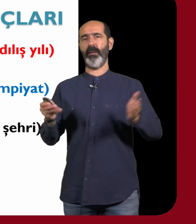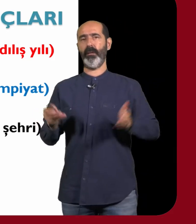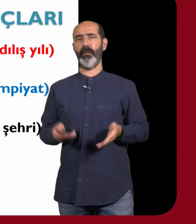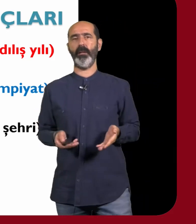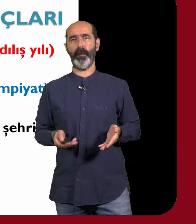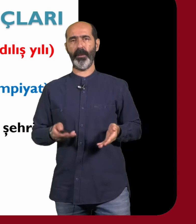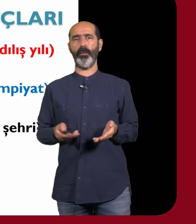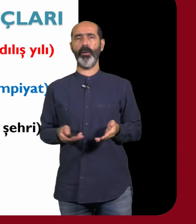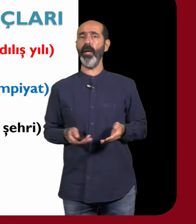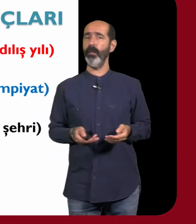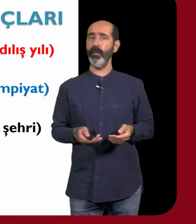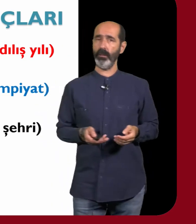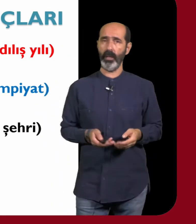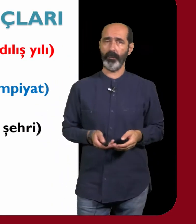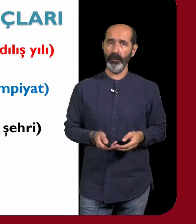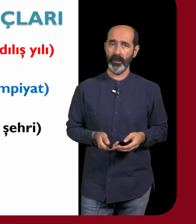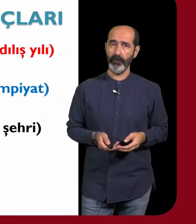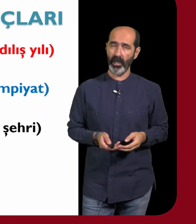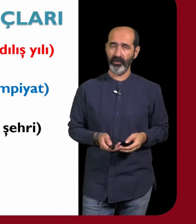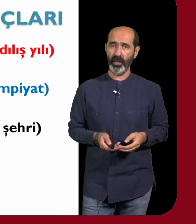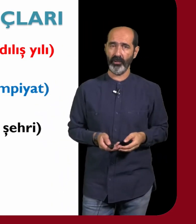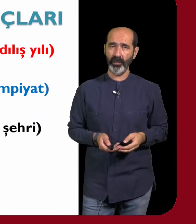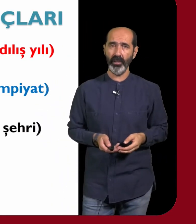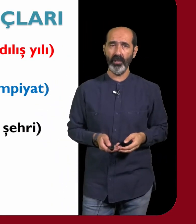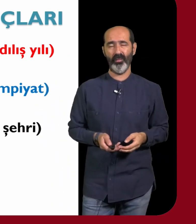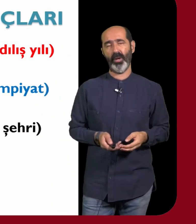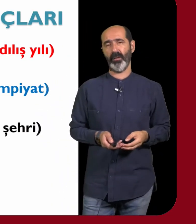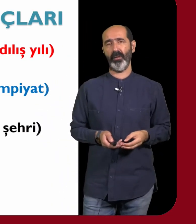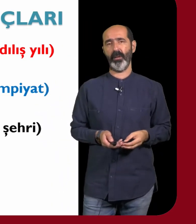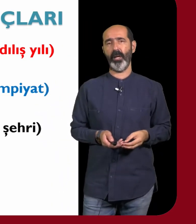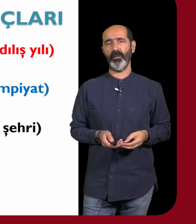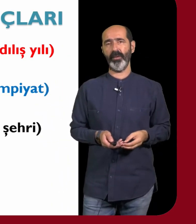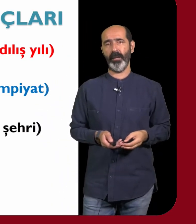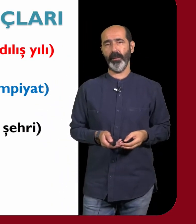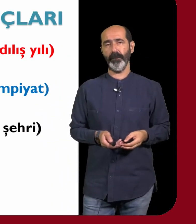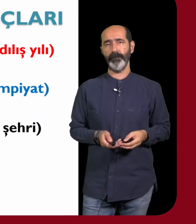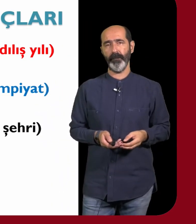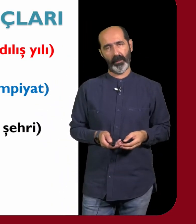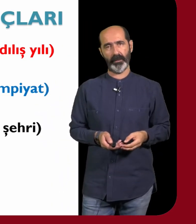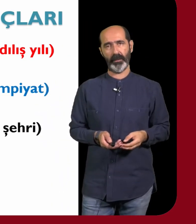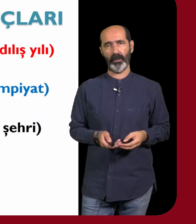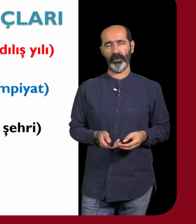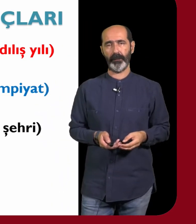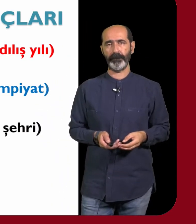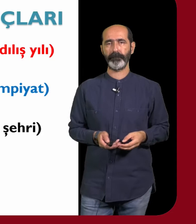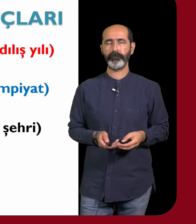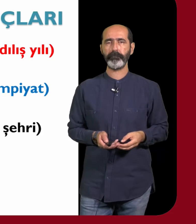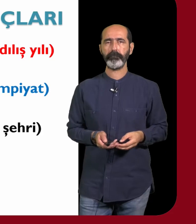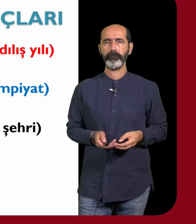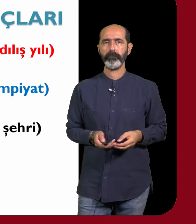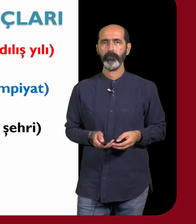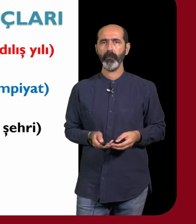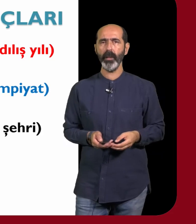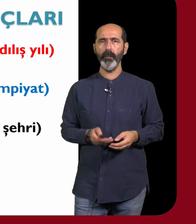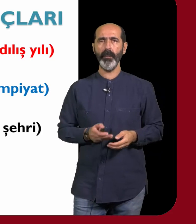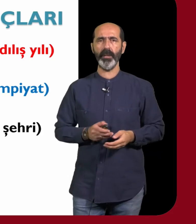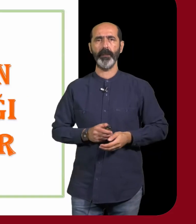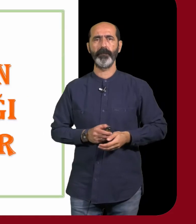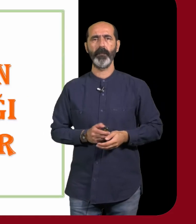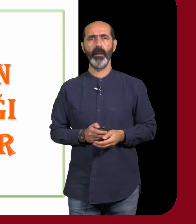dini yapıya göre takvimlerin başlangıcı farklılık arz eder mi Evet arkadaşı